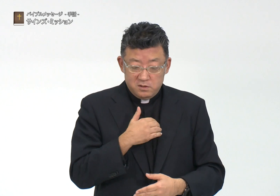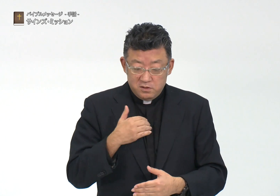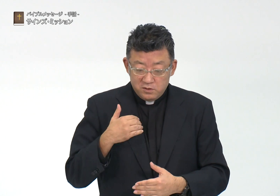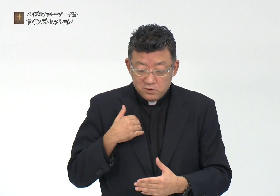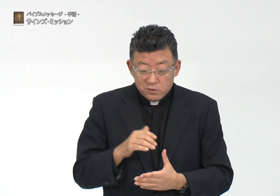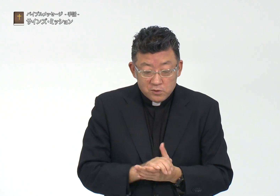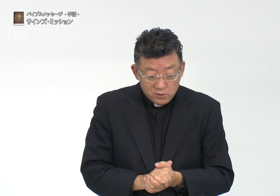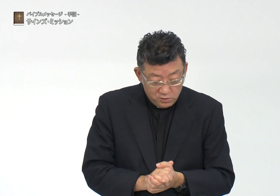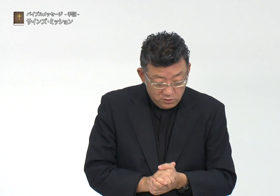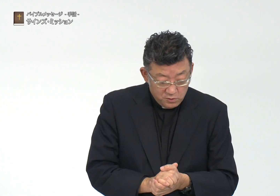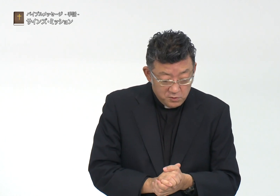ます